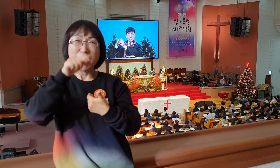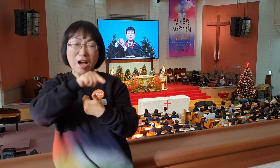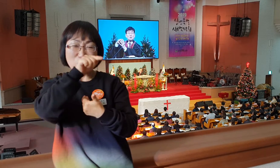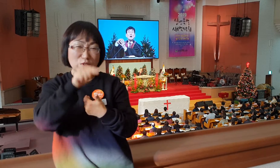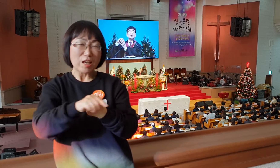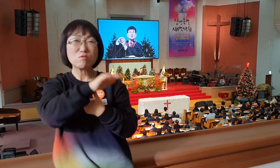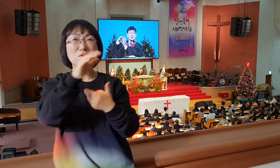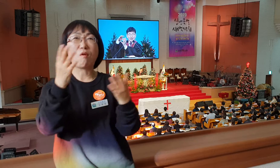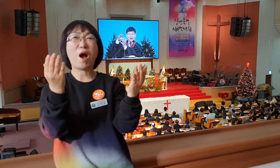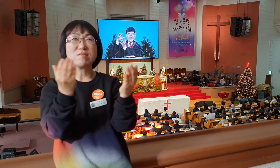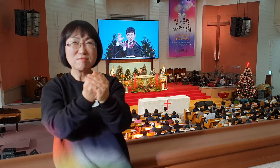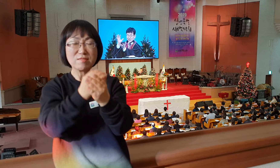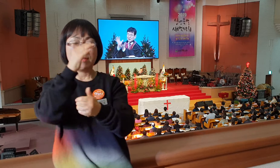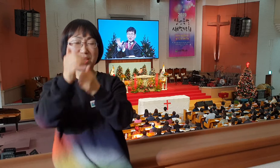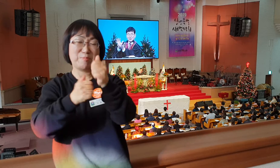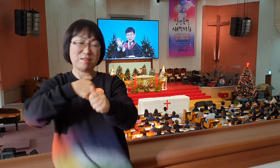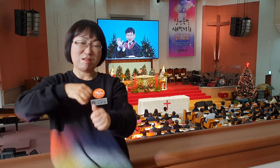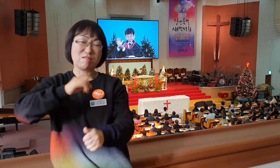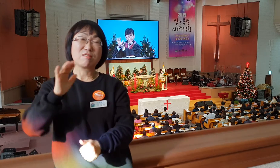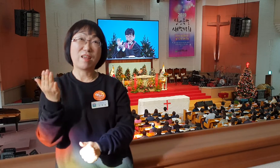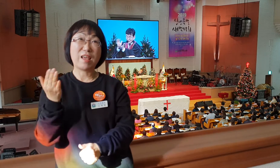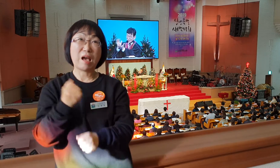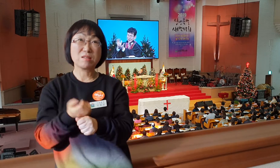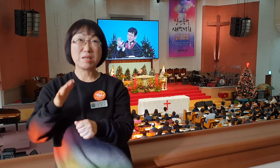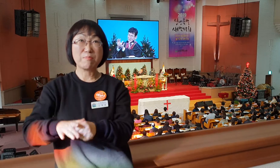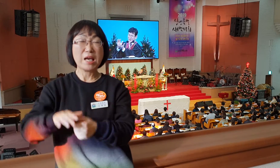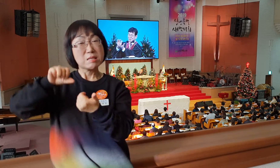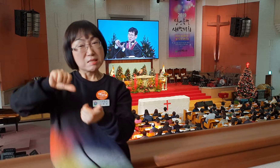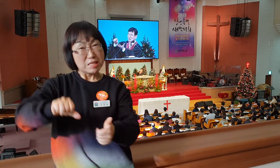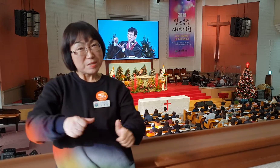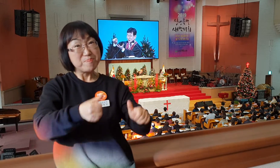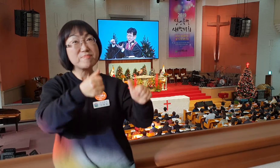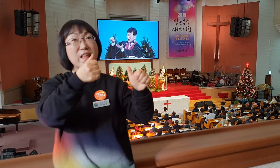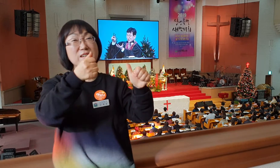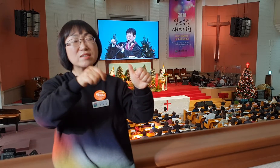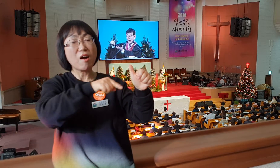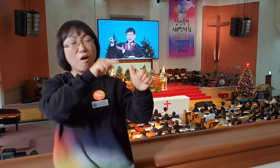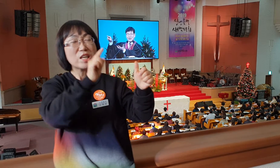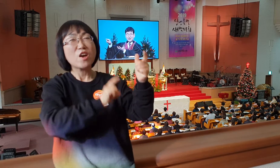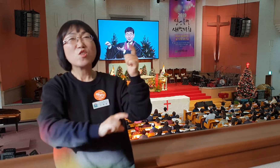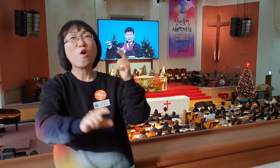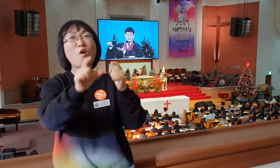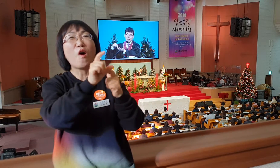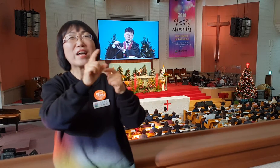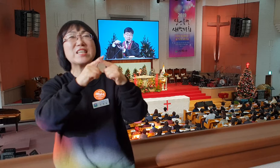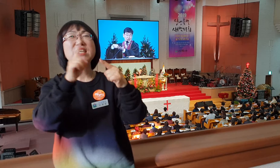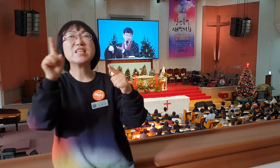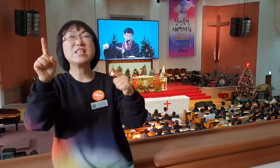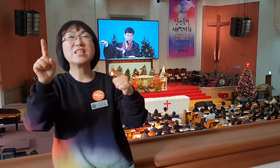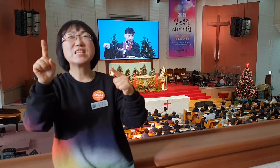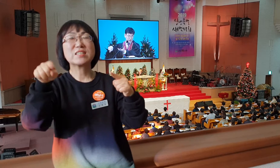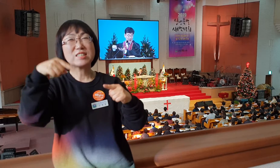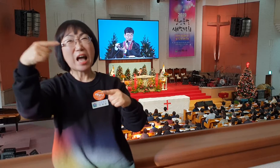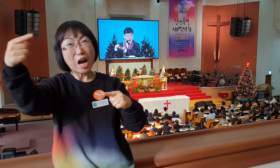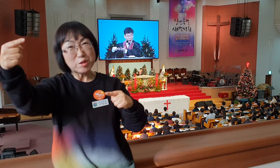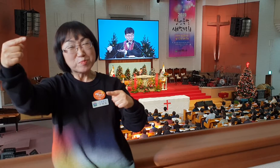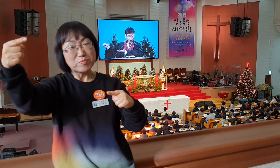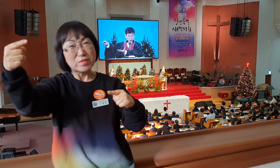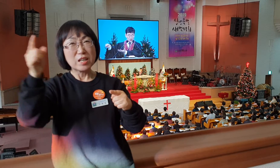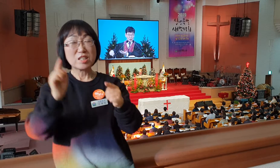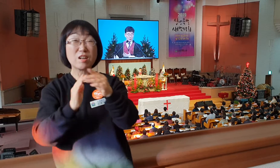우리는 완전한 하나님의 자녀가 됩니다. 하지만 7, 4 세례는 거예요. 거기 더하기 1이요. 그 다음입니다.